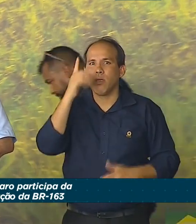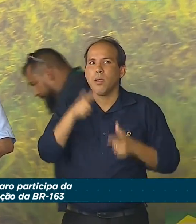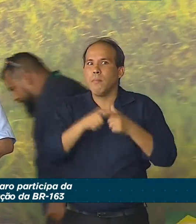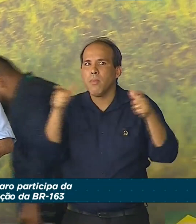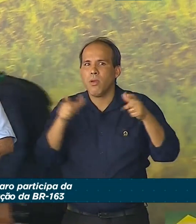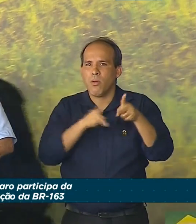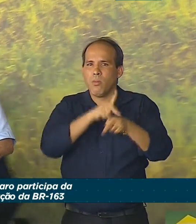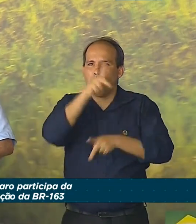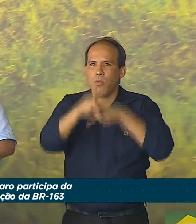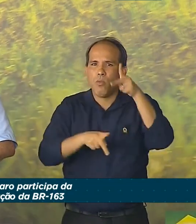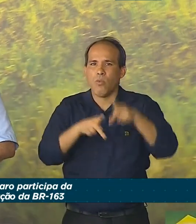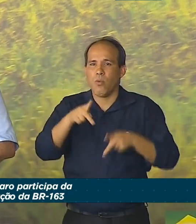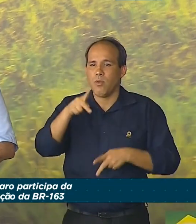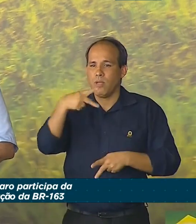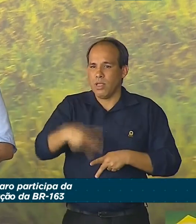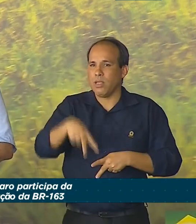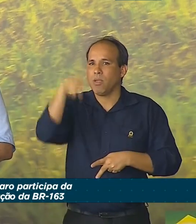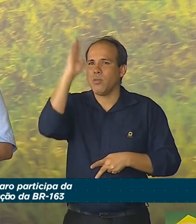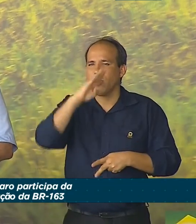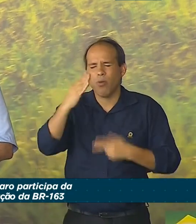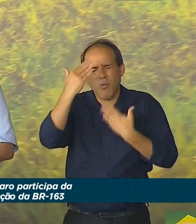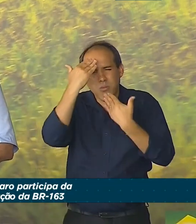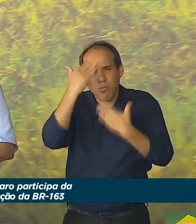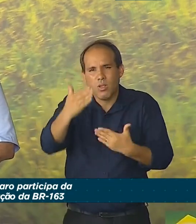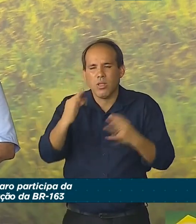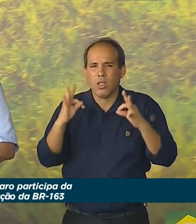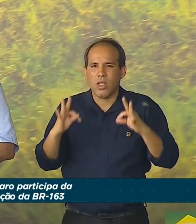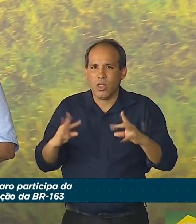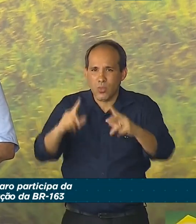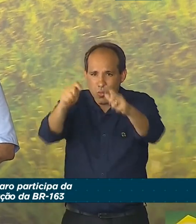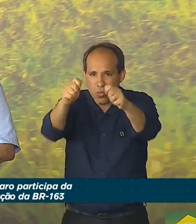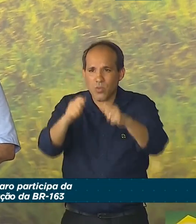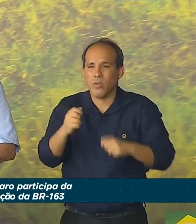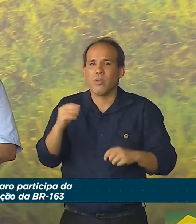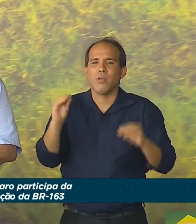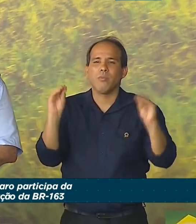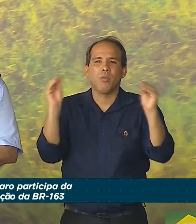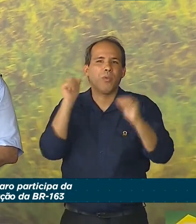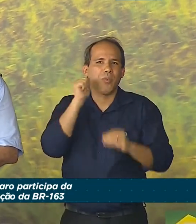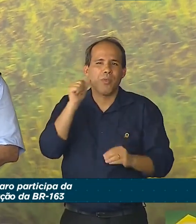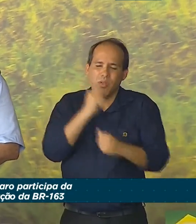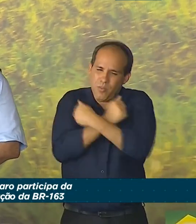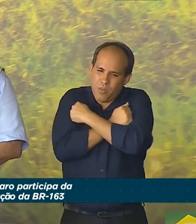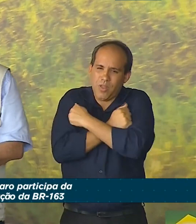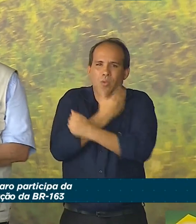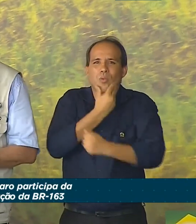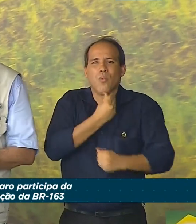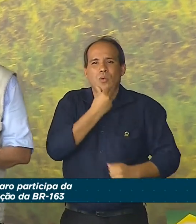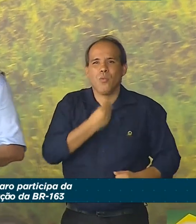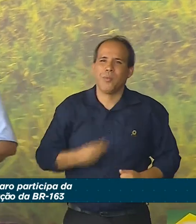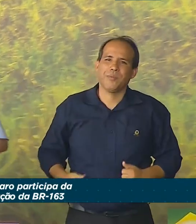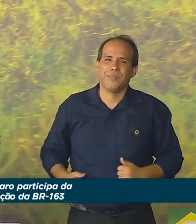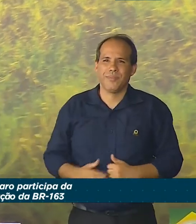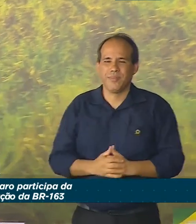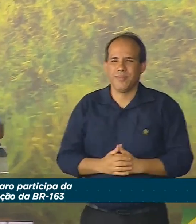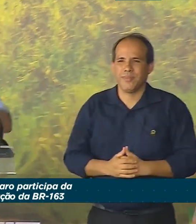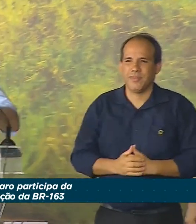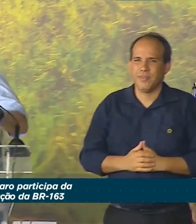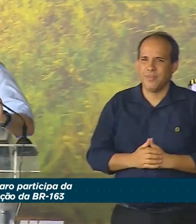grande maioria do povo brasileiro. Muito obrigado a todos vocês, um beijo nas mulheres e um abraço nos homens.